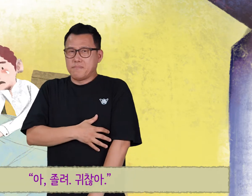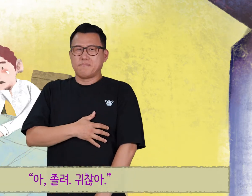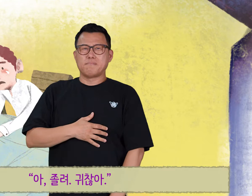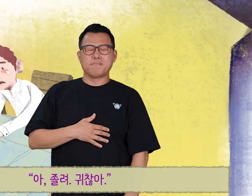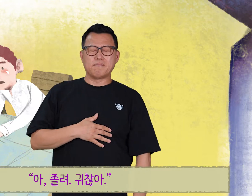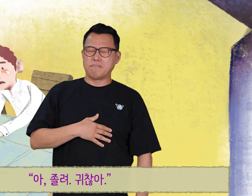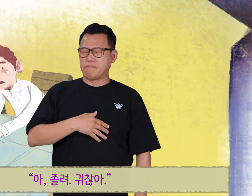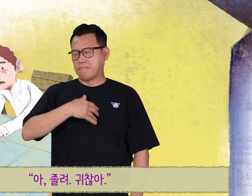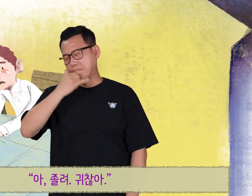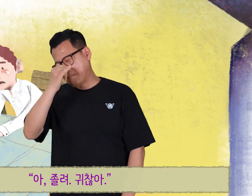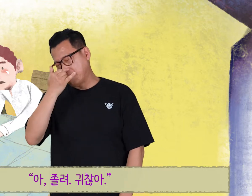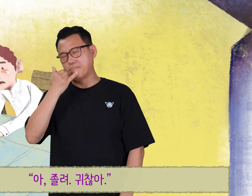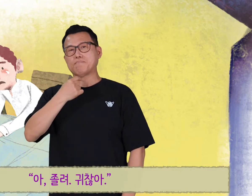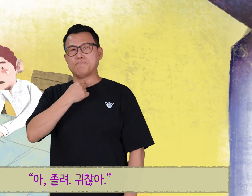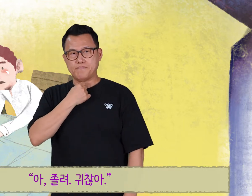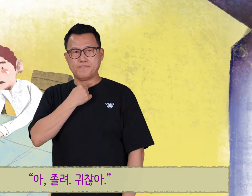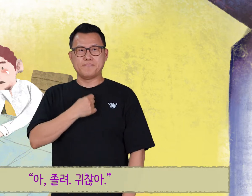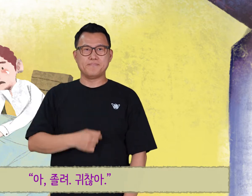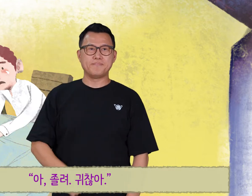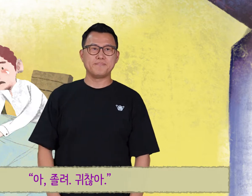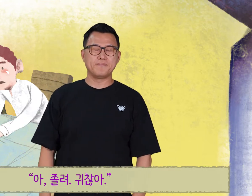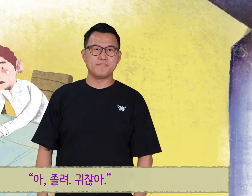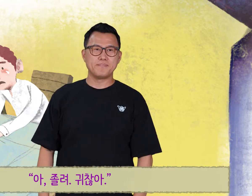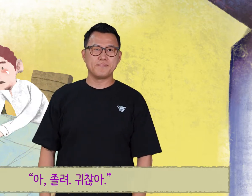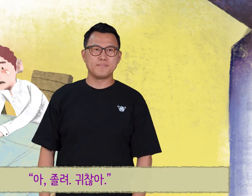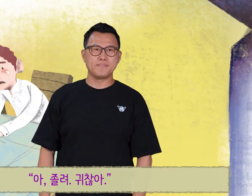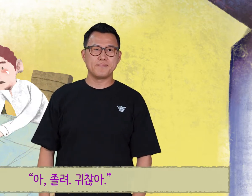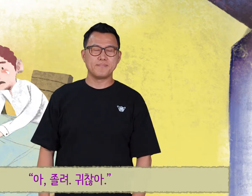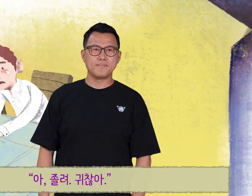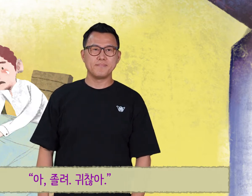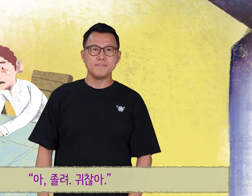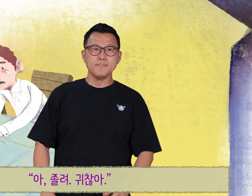졸려. 귀찮아.